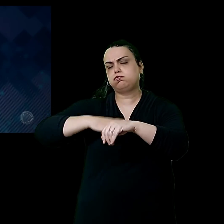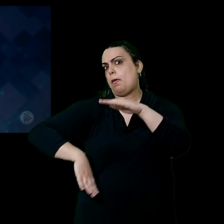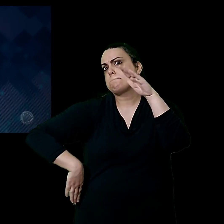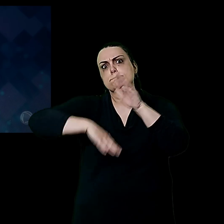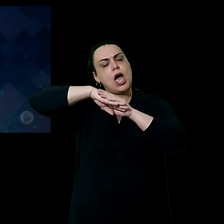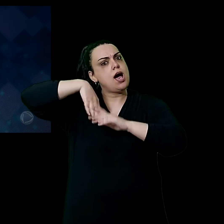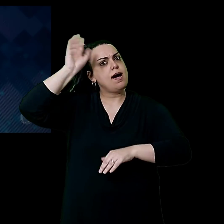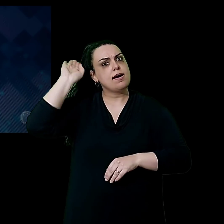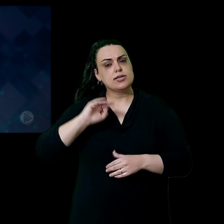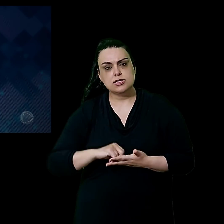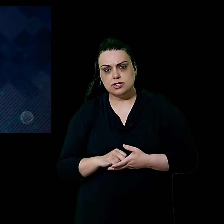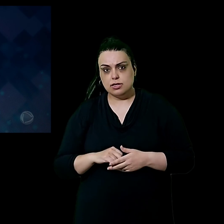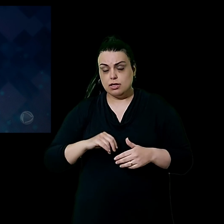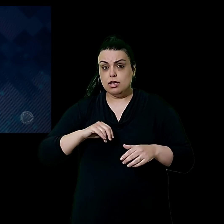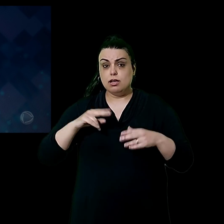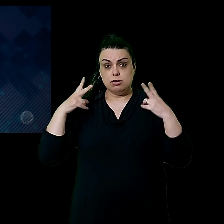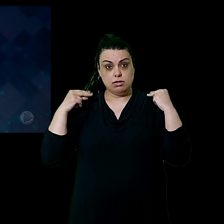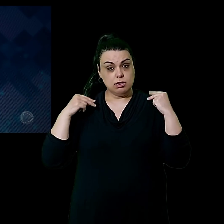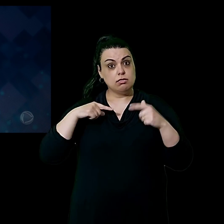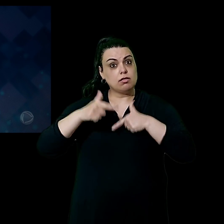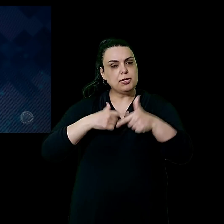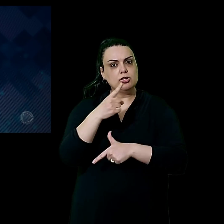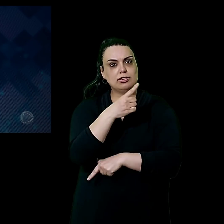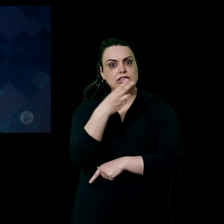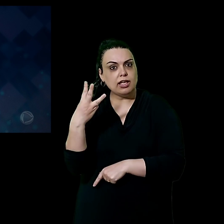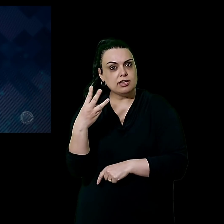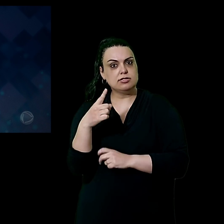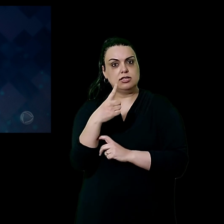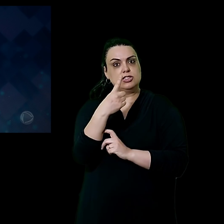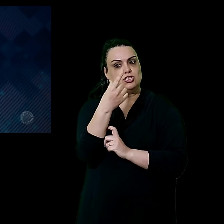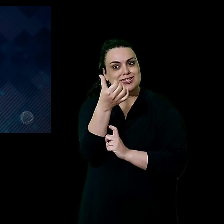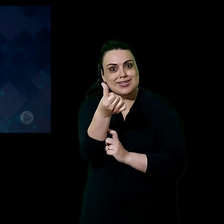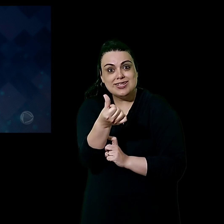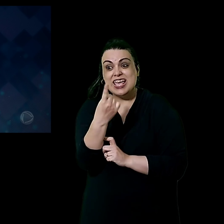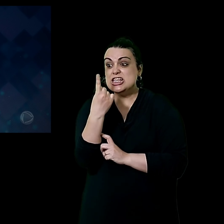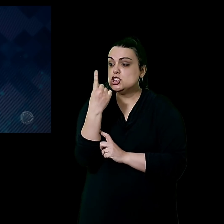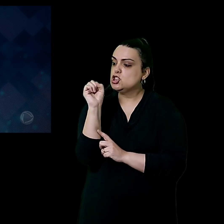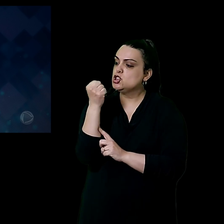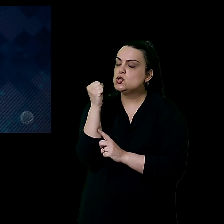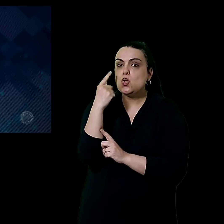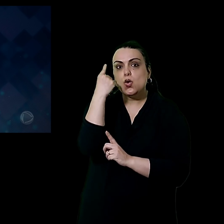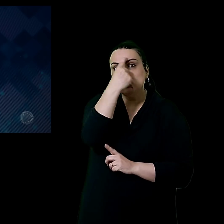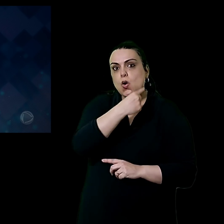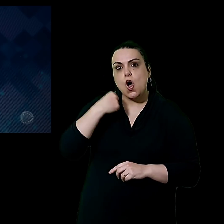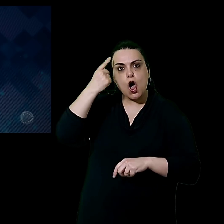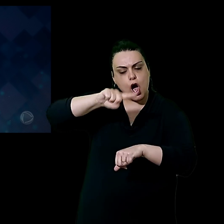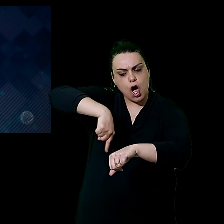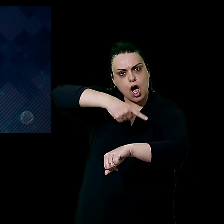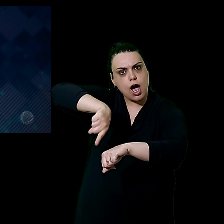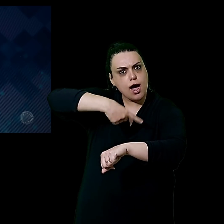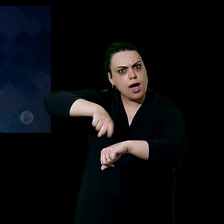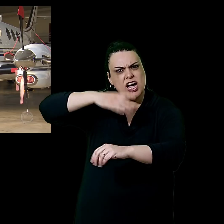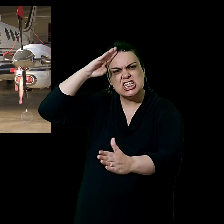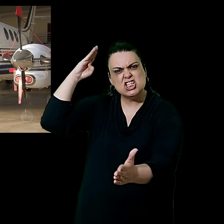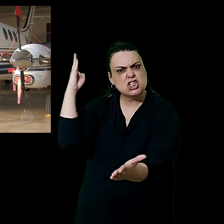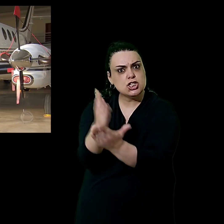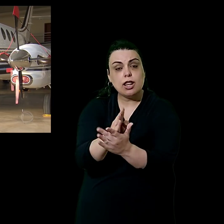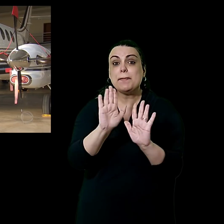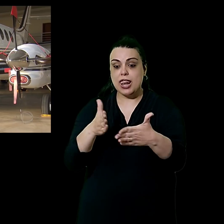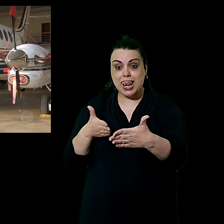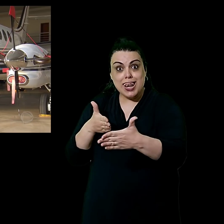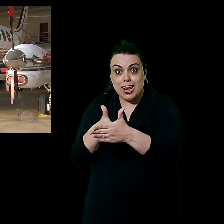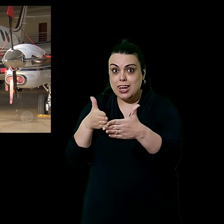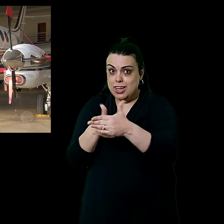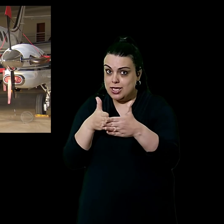indicam que eles chegaram a trabalhar por 13, 16 e até 18 horas consecutivas, quando